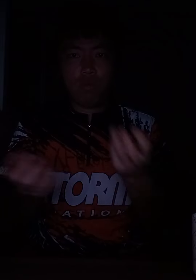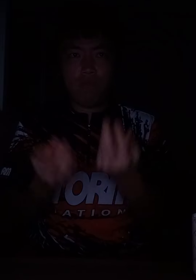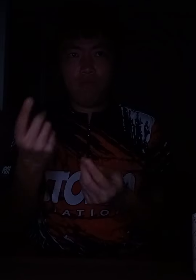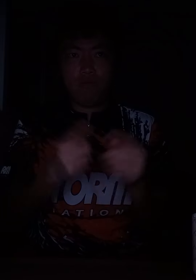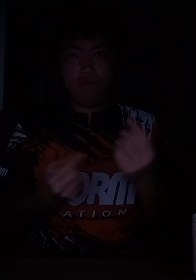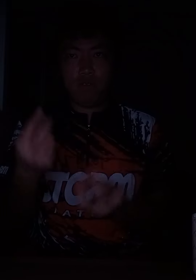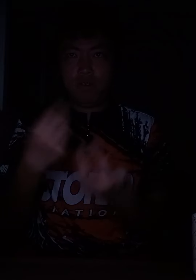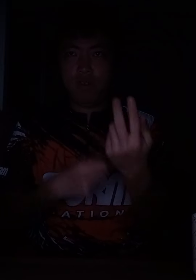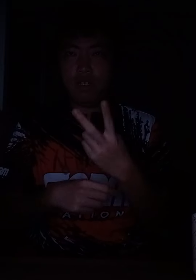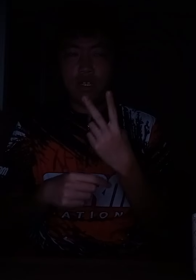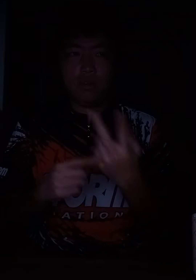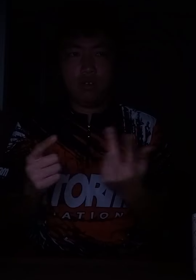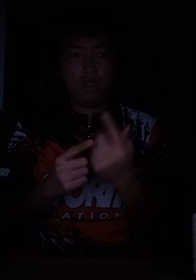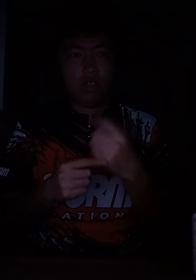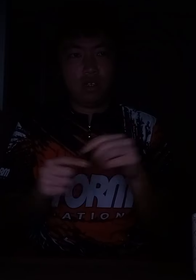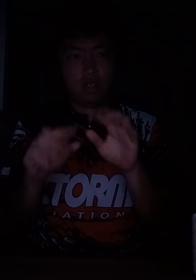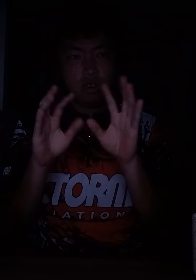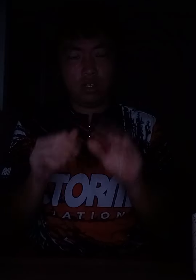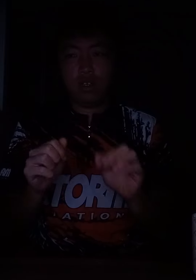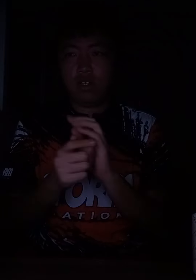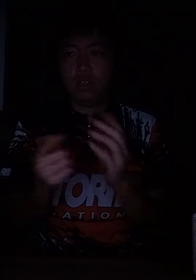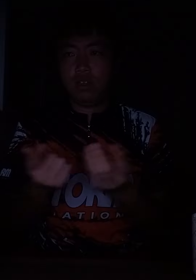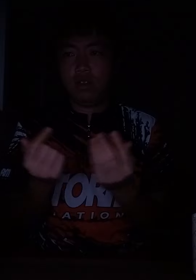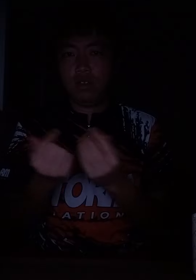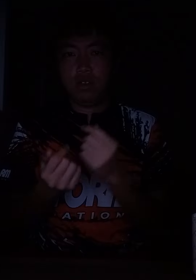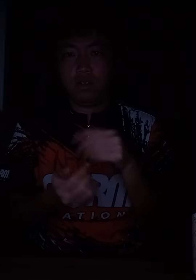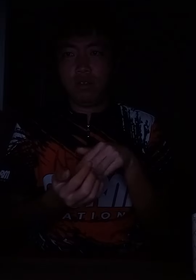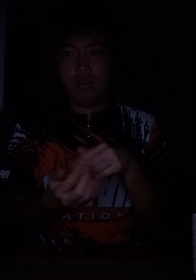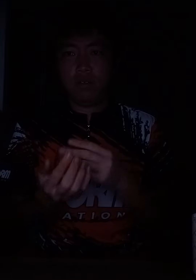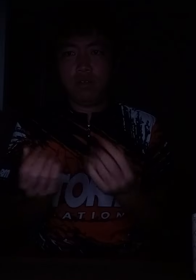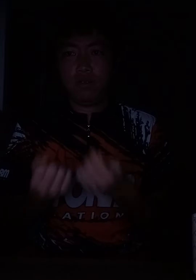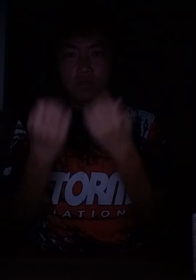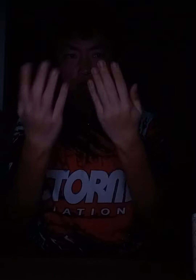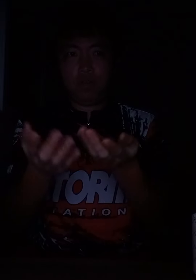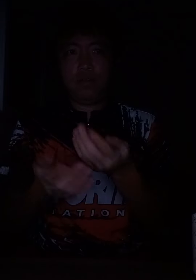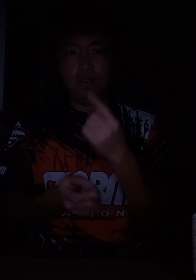불은 13시간여 만에 진화됐습니다. 사건 사고 소식 김태윤 기자입니다.